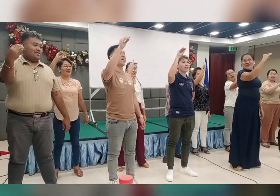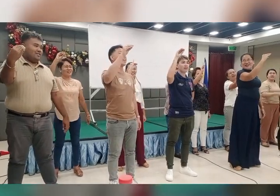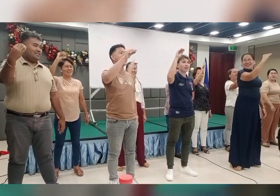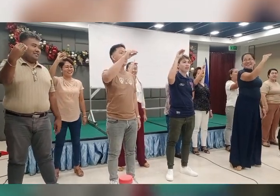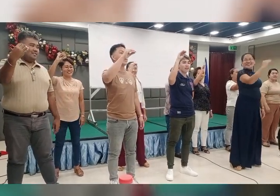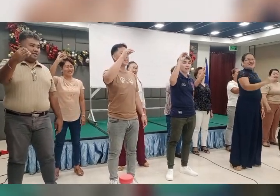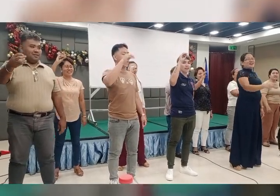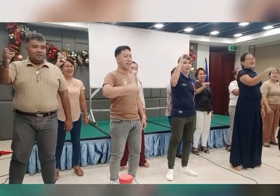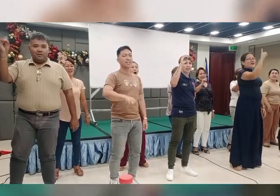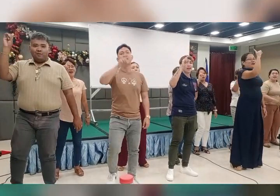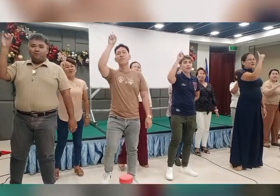Once again.